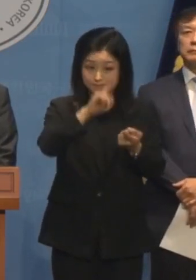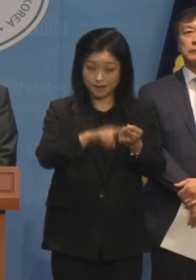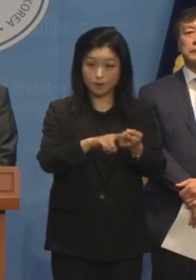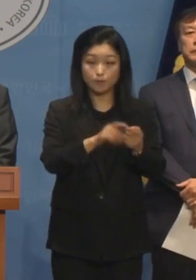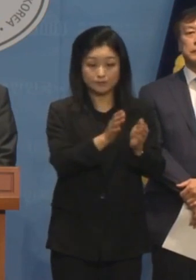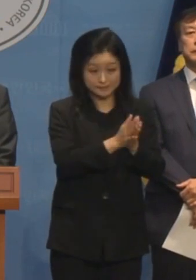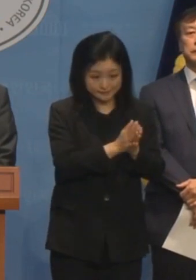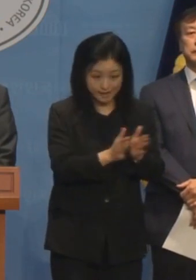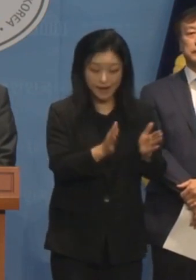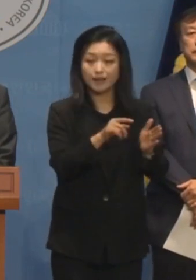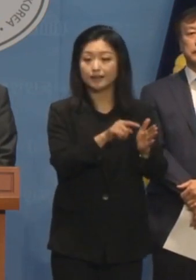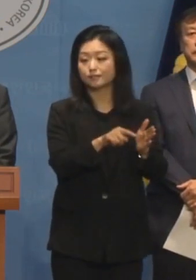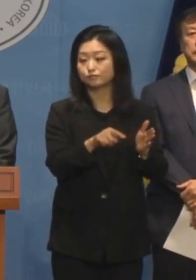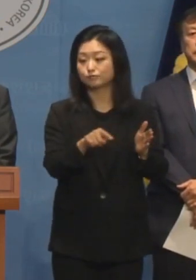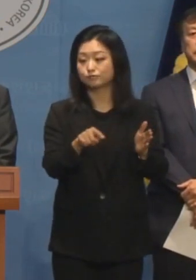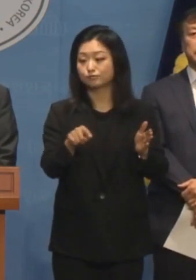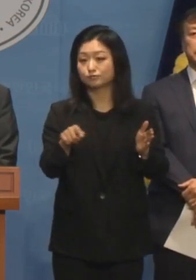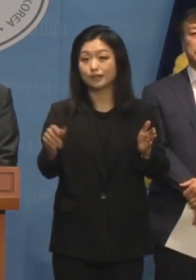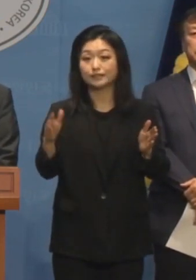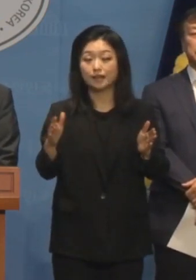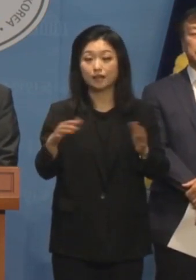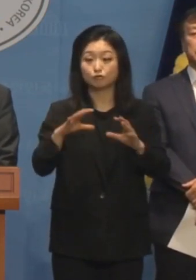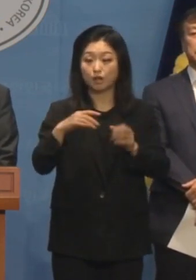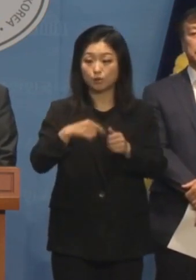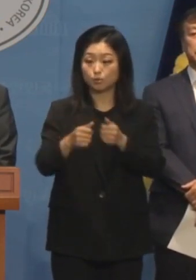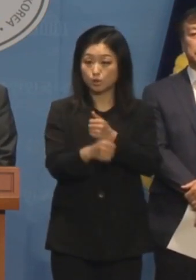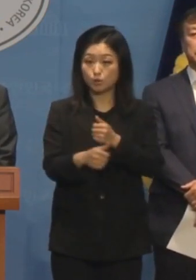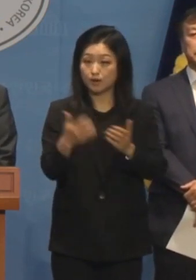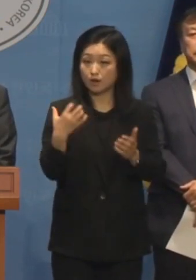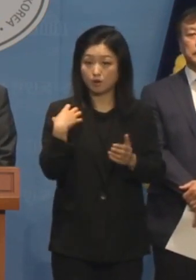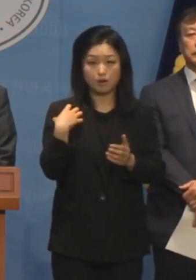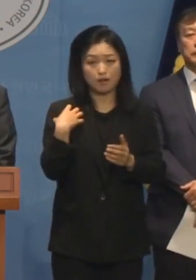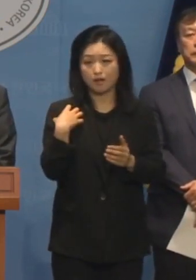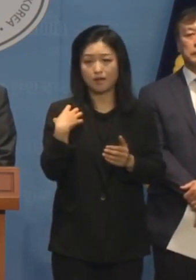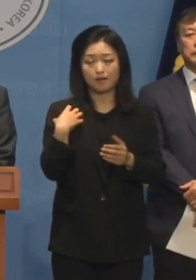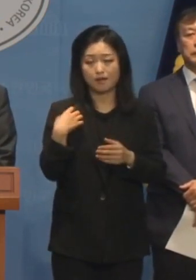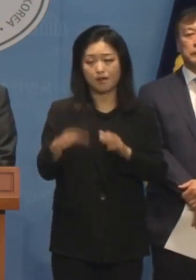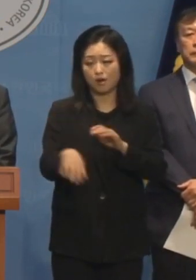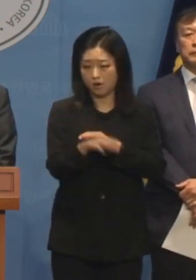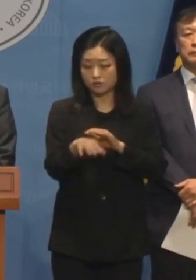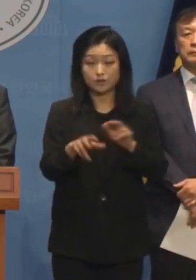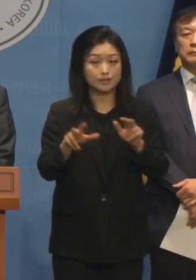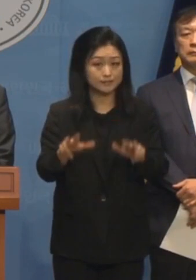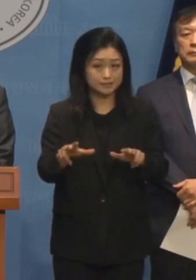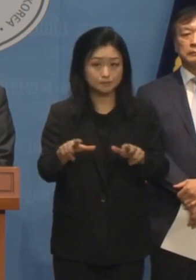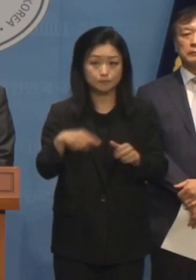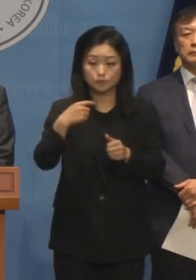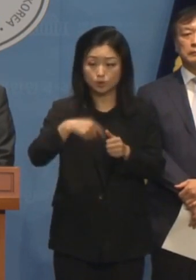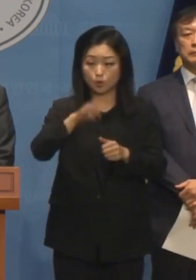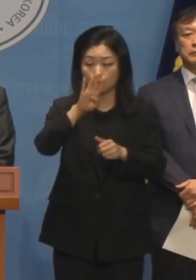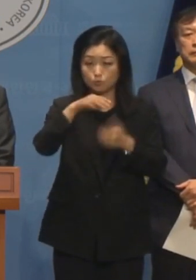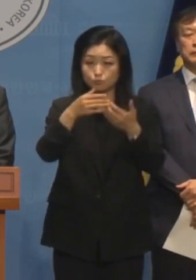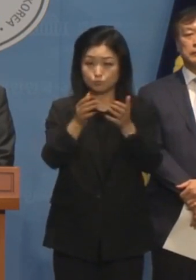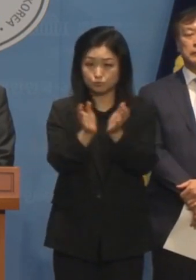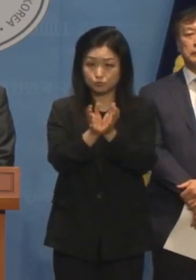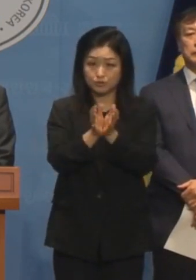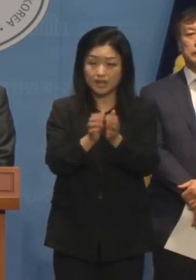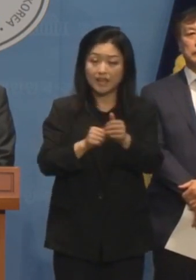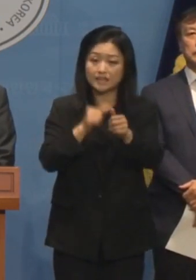이제 실현이 된 것인데 그 국가교육위원회가 제 기능을 수행하지 못하고 오히려 교육부의